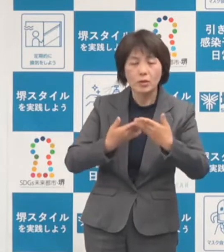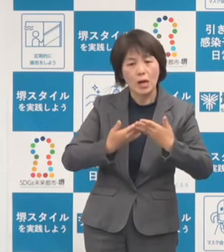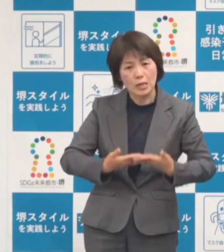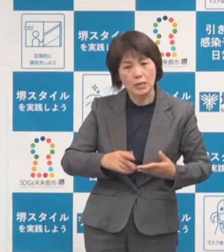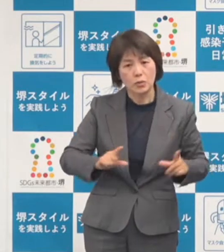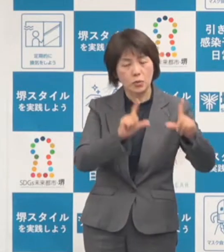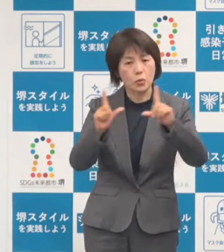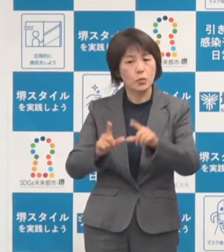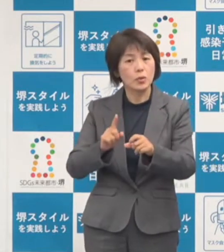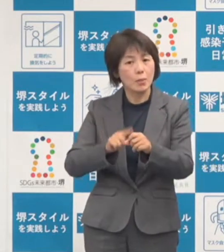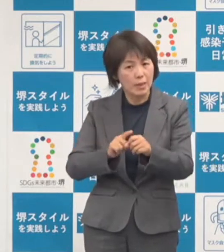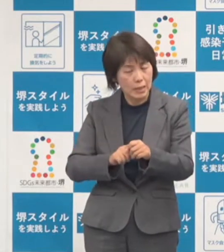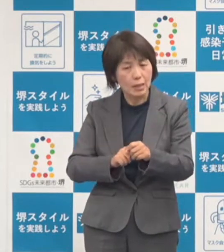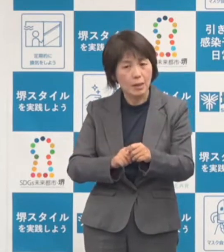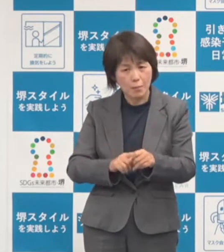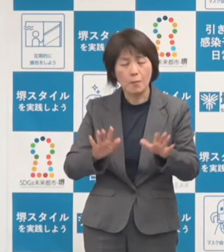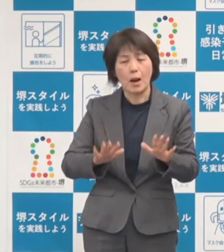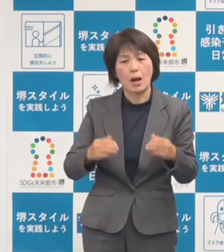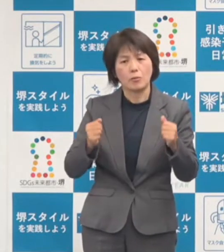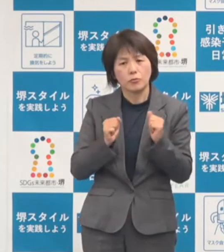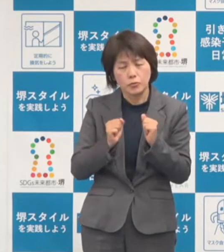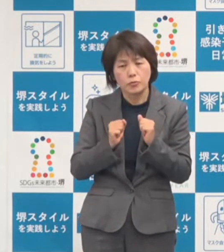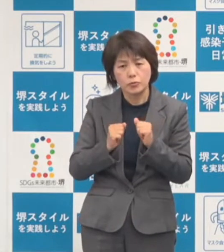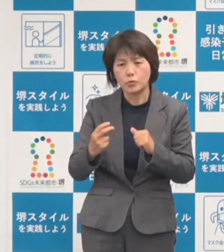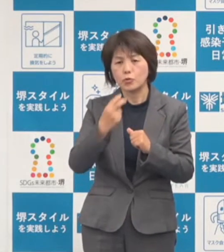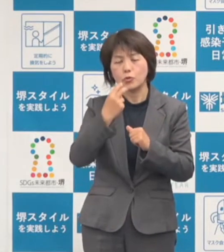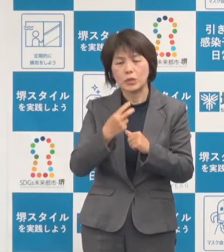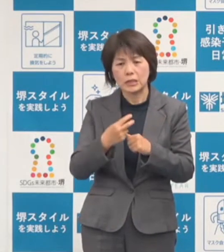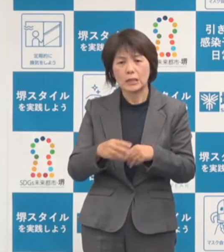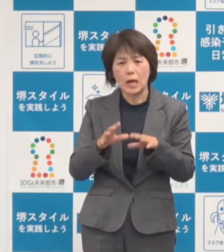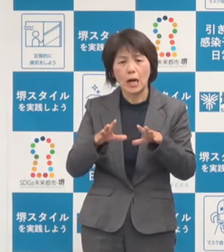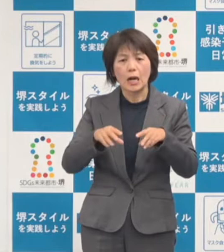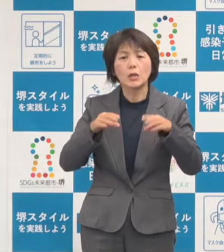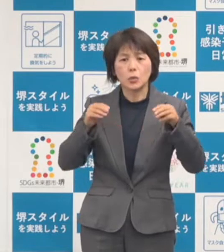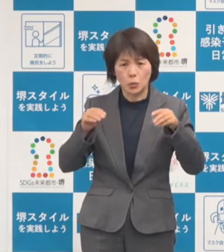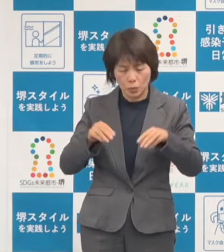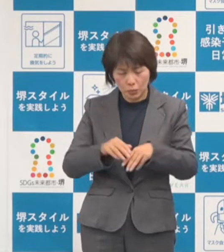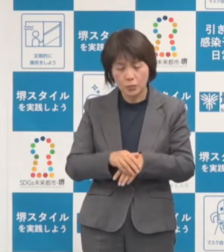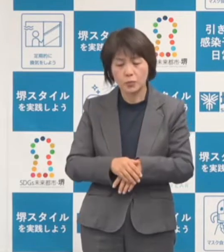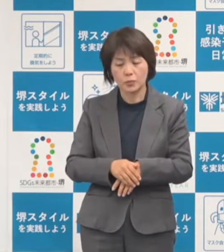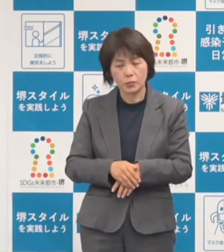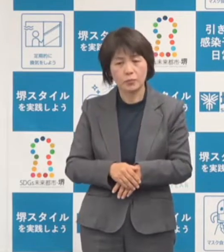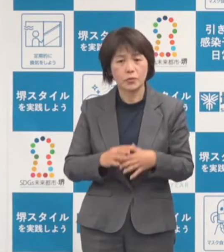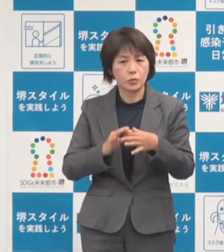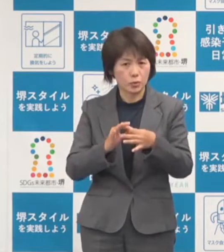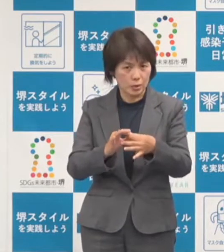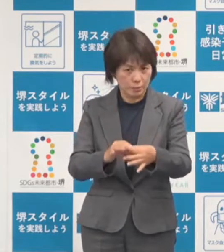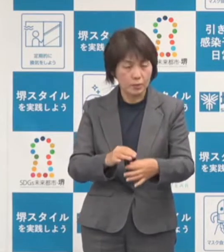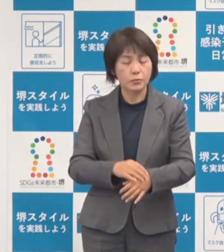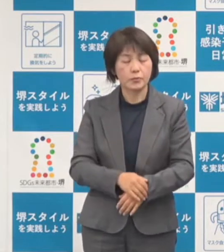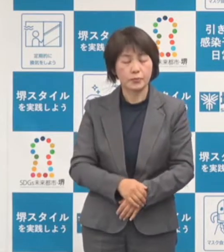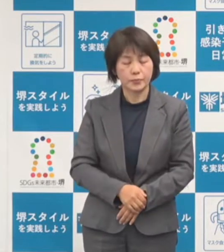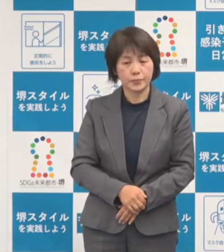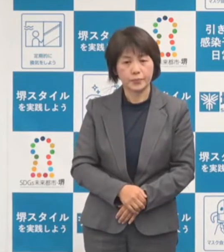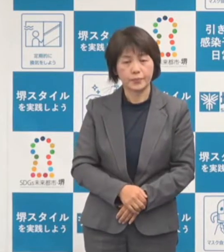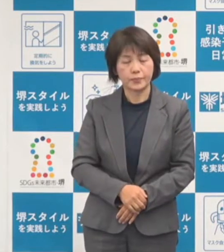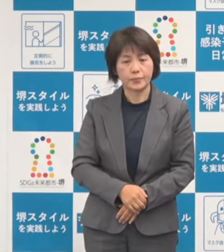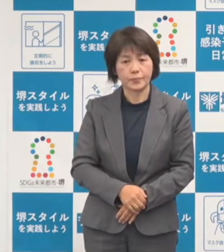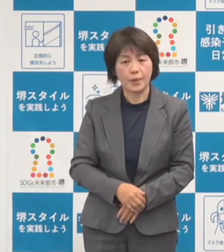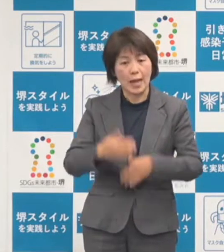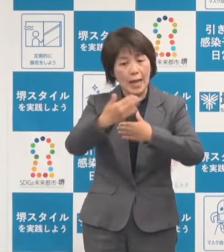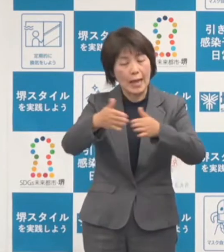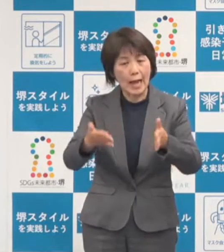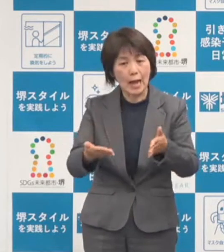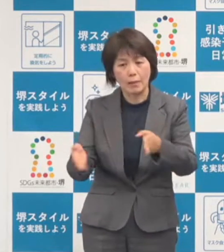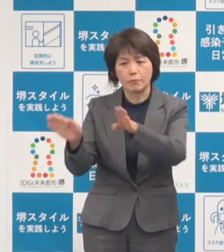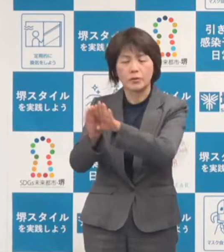冬ですので空気が乾燥しつつ、乾燥した状況が続いています。また部屋を閉め切っ